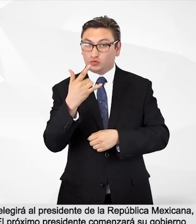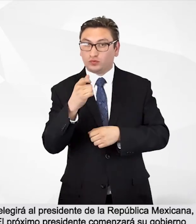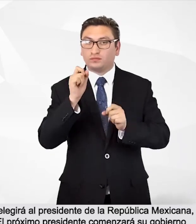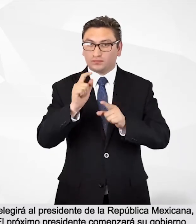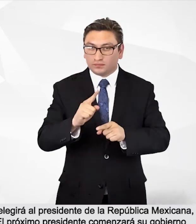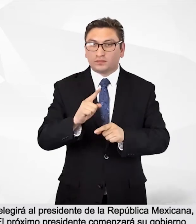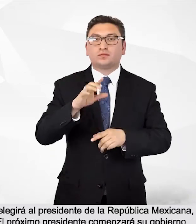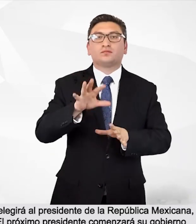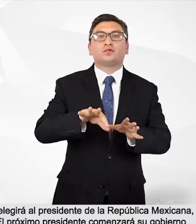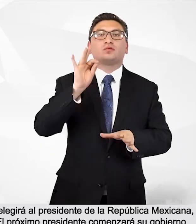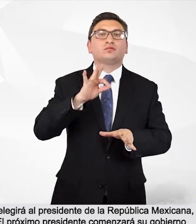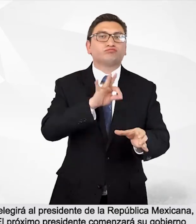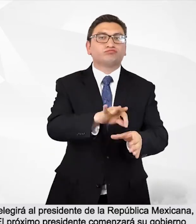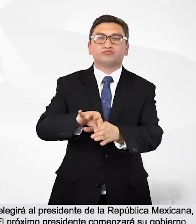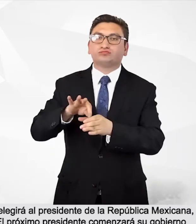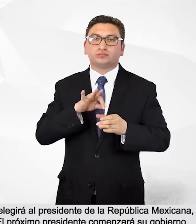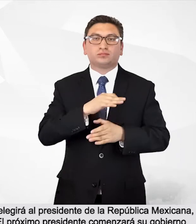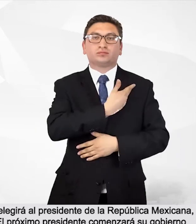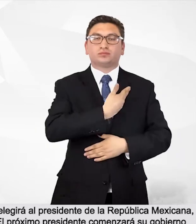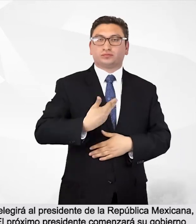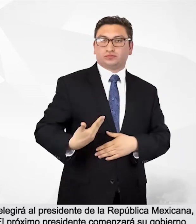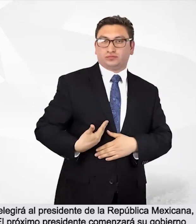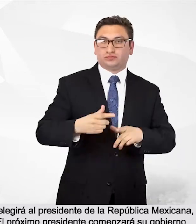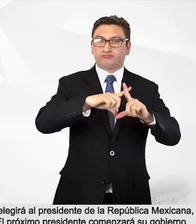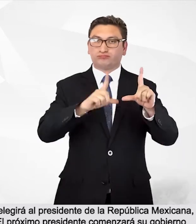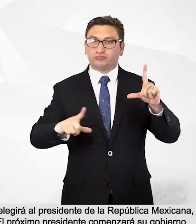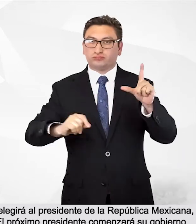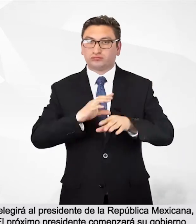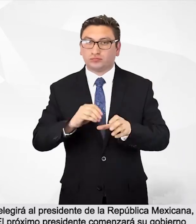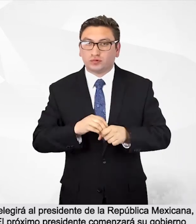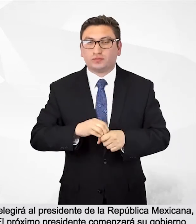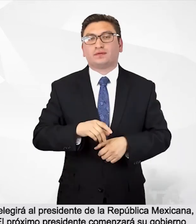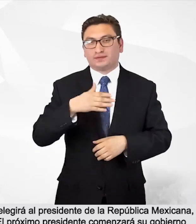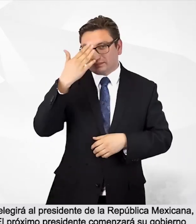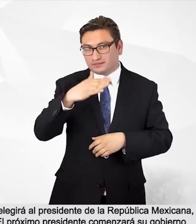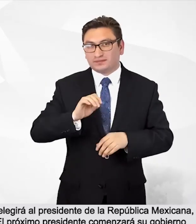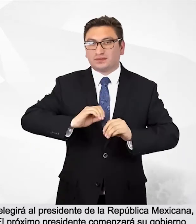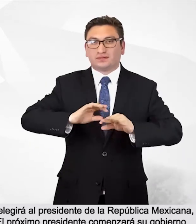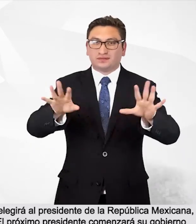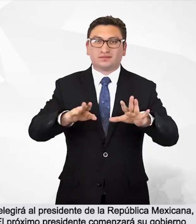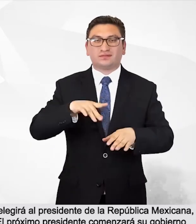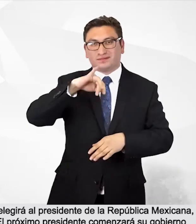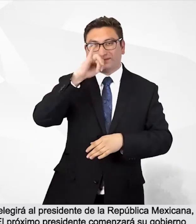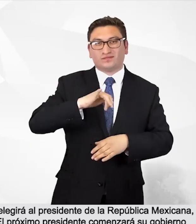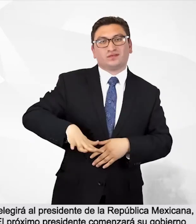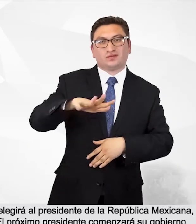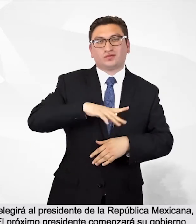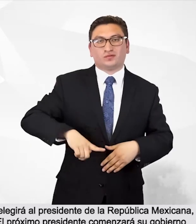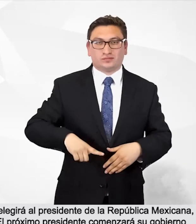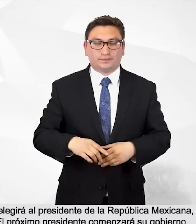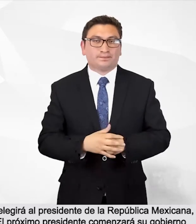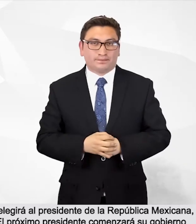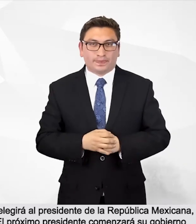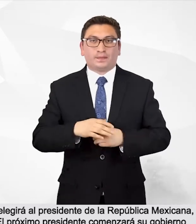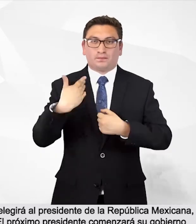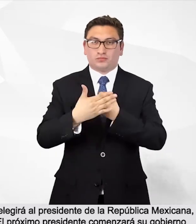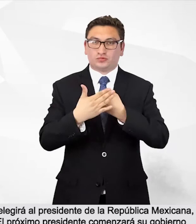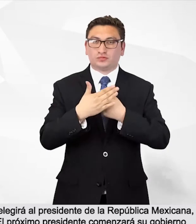elecciones del 1 de julio se elegirá al presidente de la República Mexicana, es decir, al jefe de Estado y del gobierno. El próximo